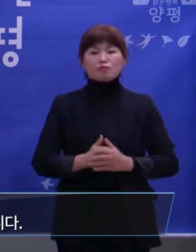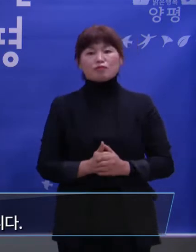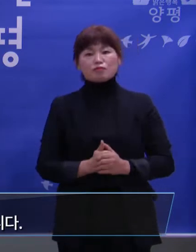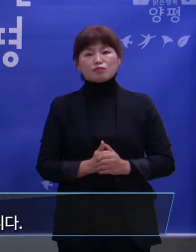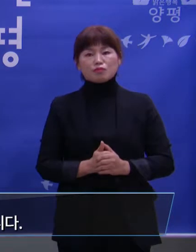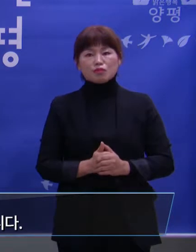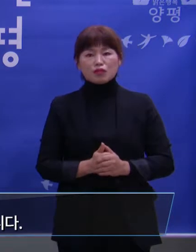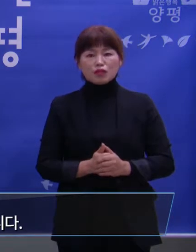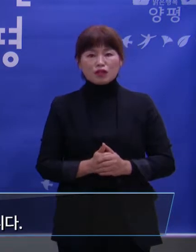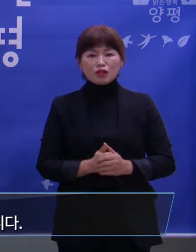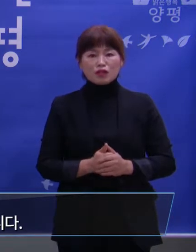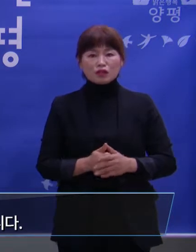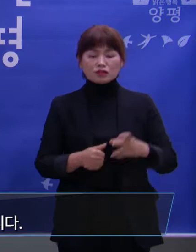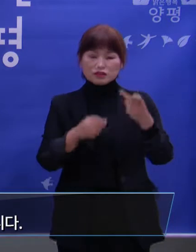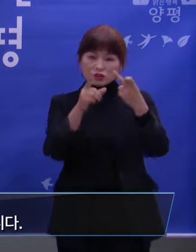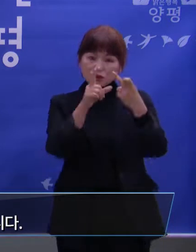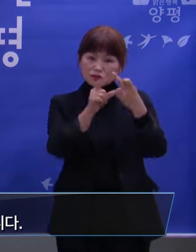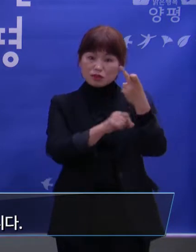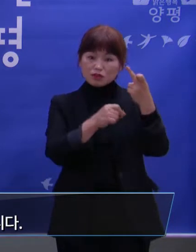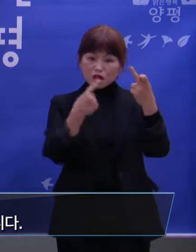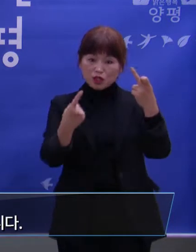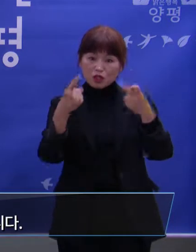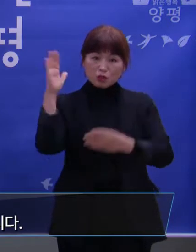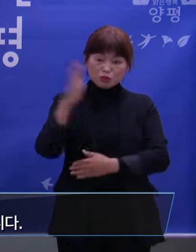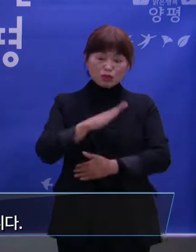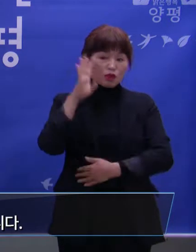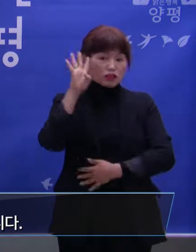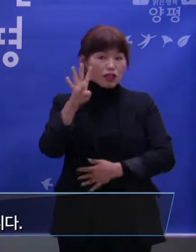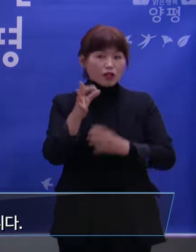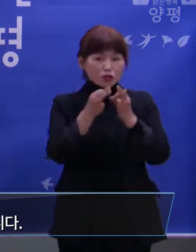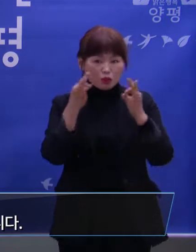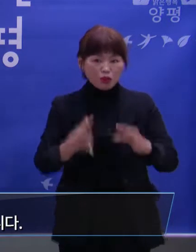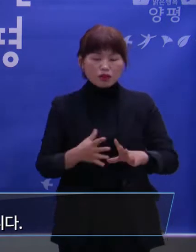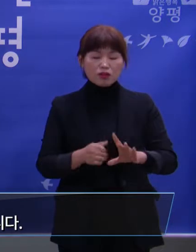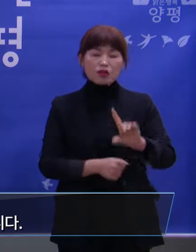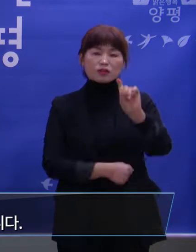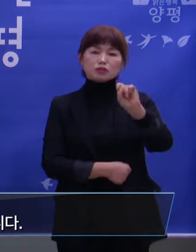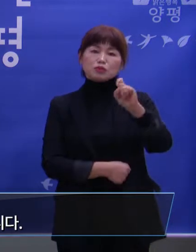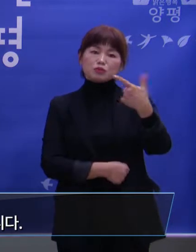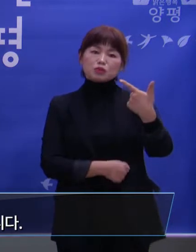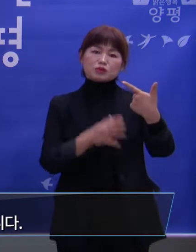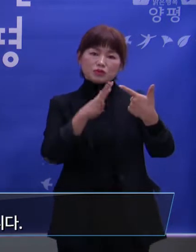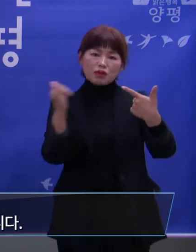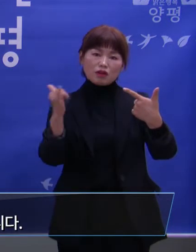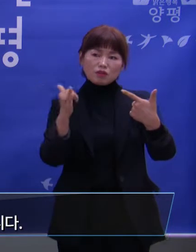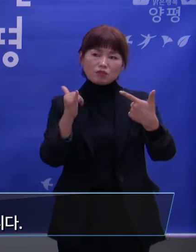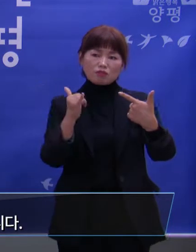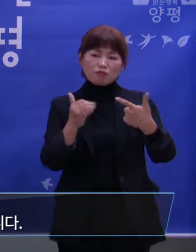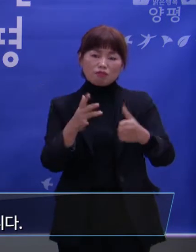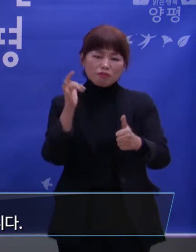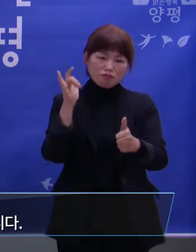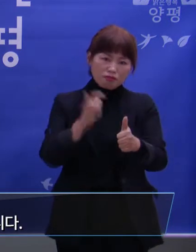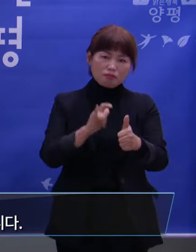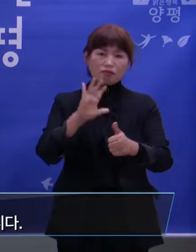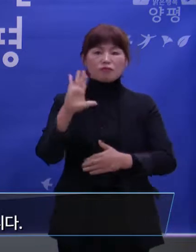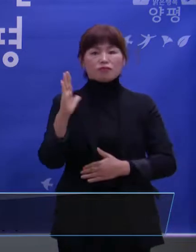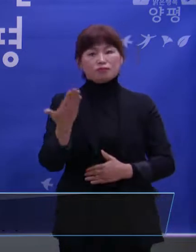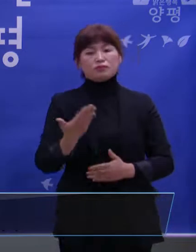12월 1일부터 나흘 만에 16명의 신규 확진자가